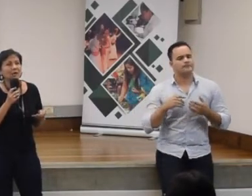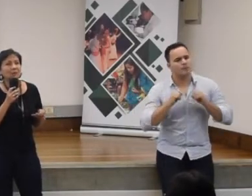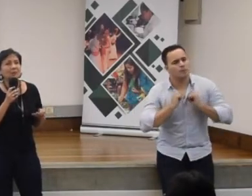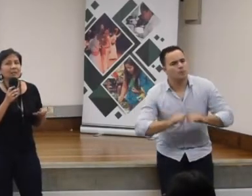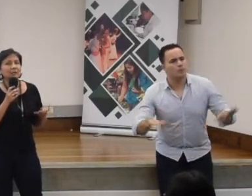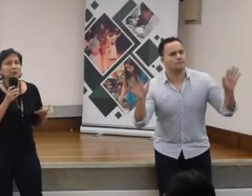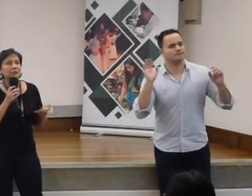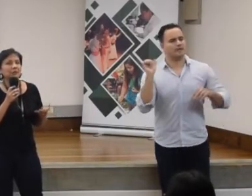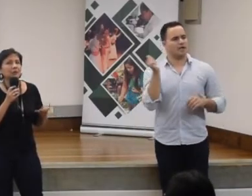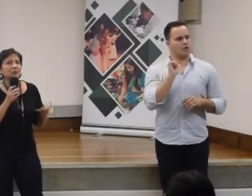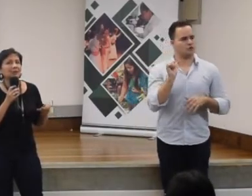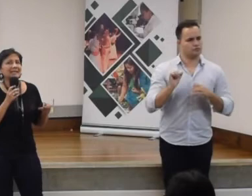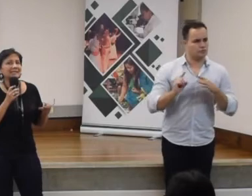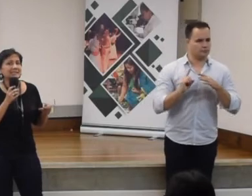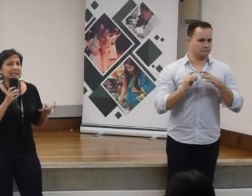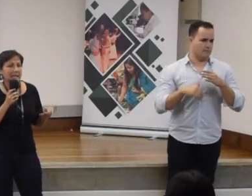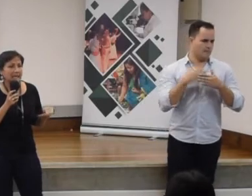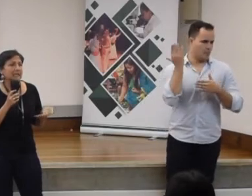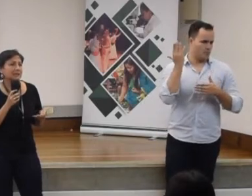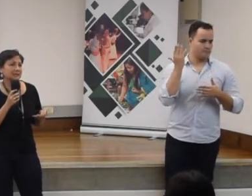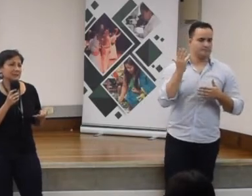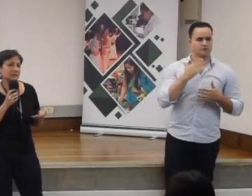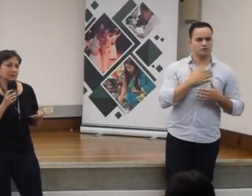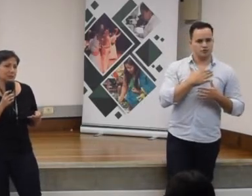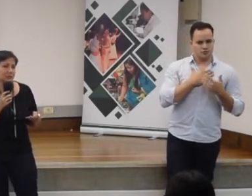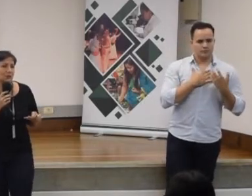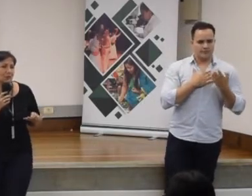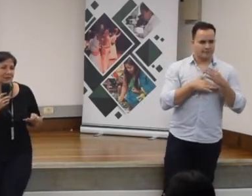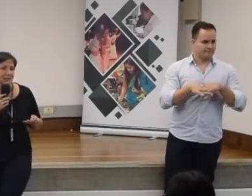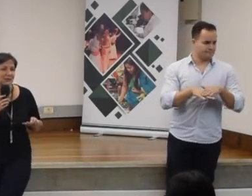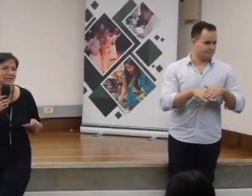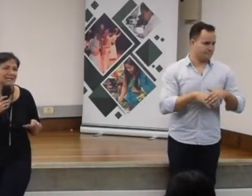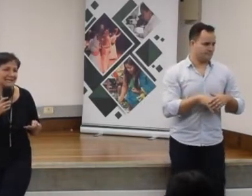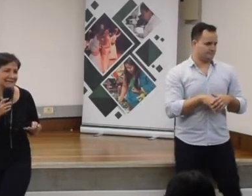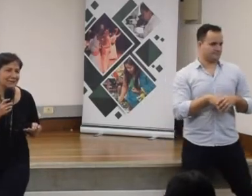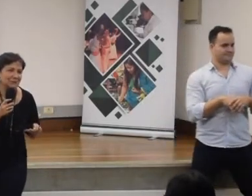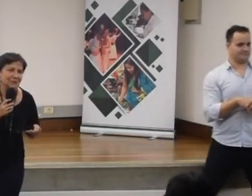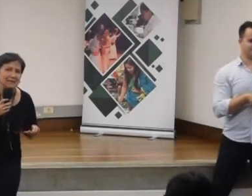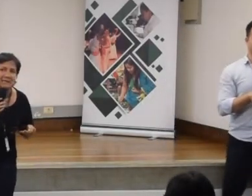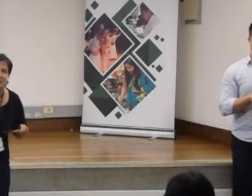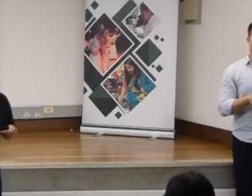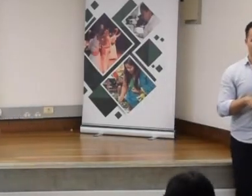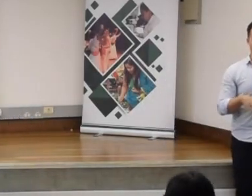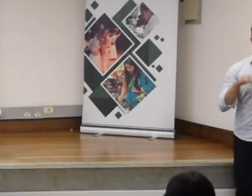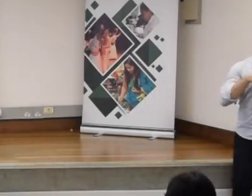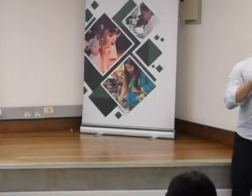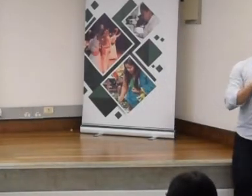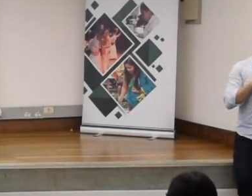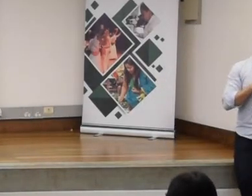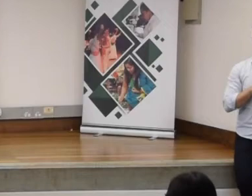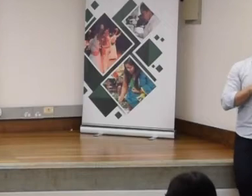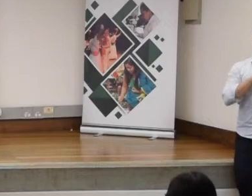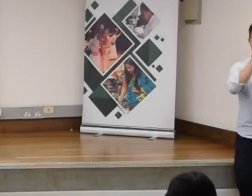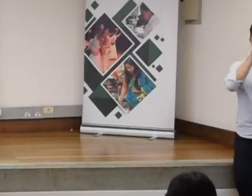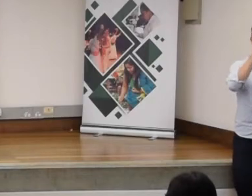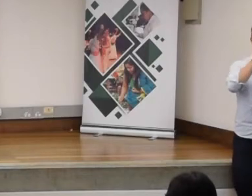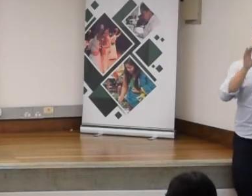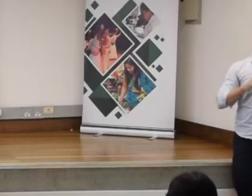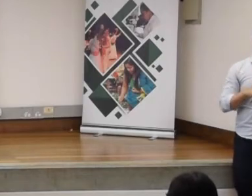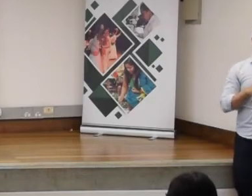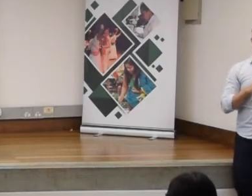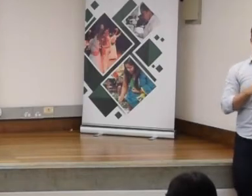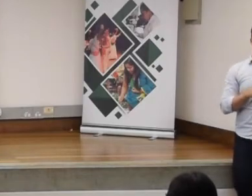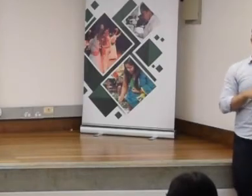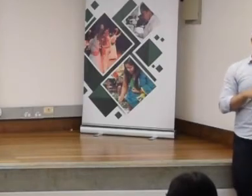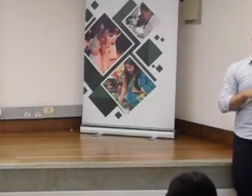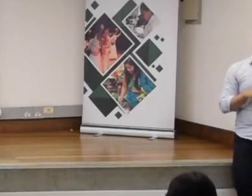agosto, yo quiero destacar la participación de mis compañeros de la red y compañeras, porque no teníamos tiempo, no estaba